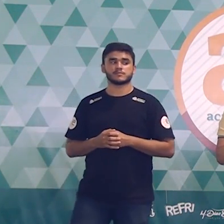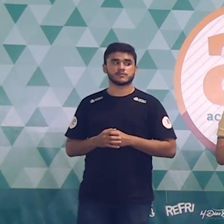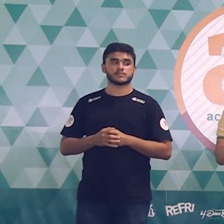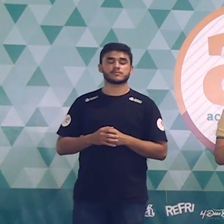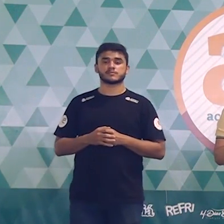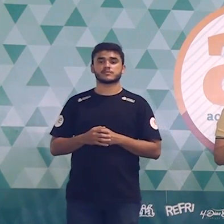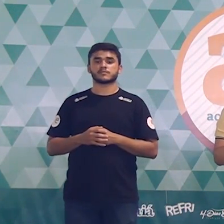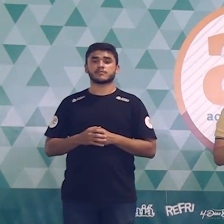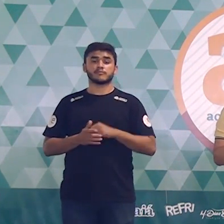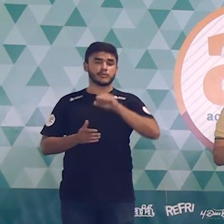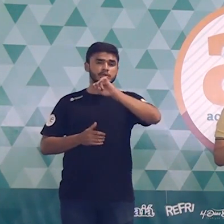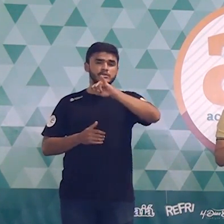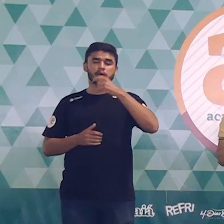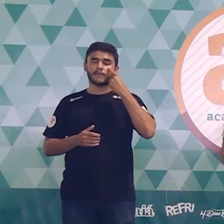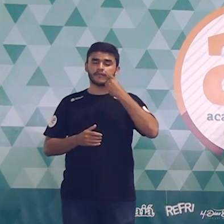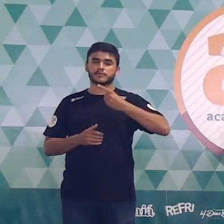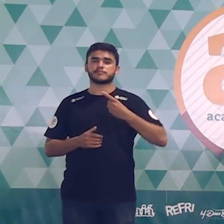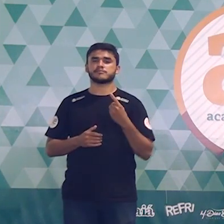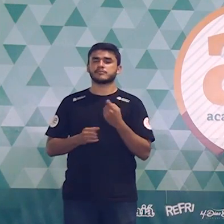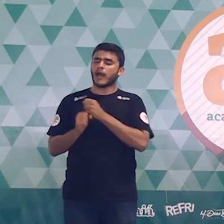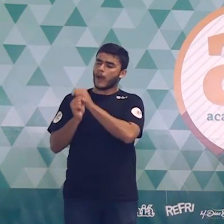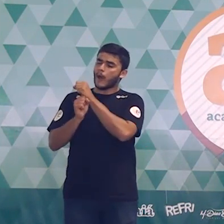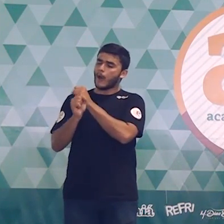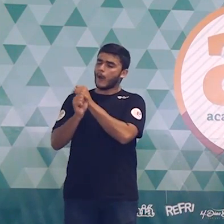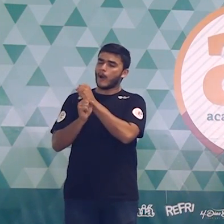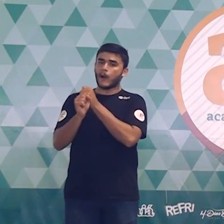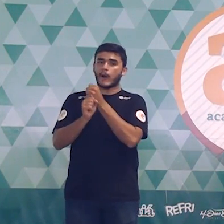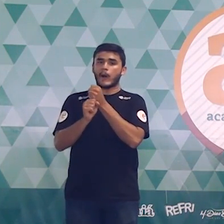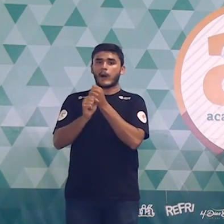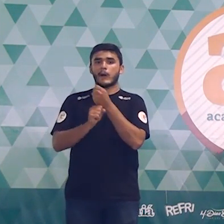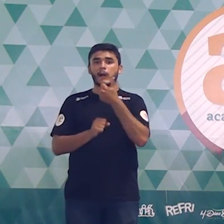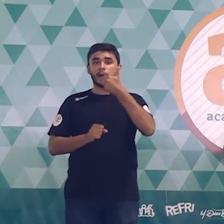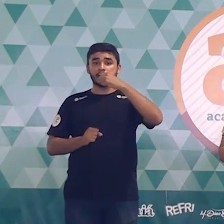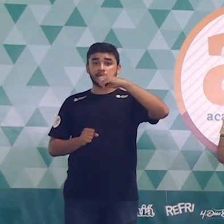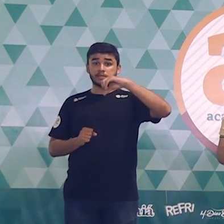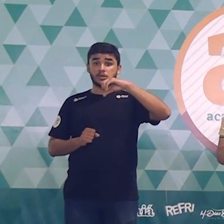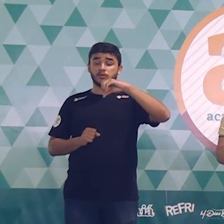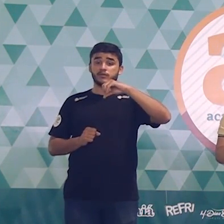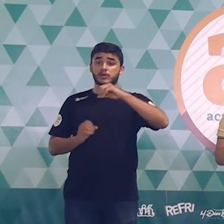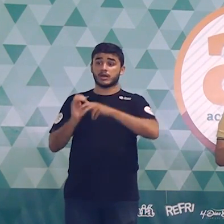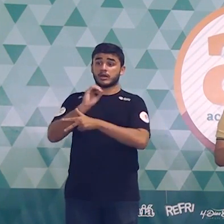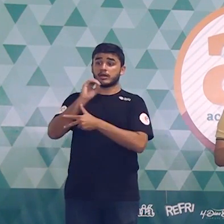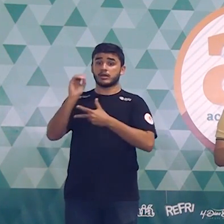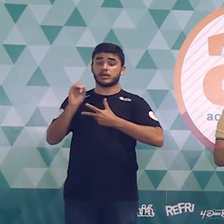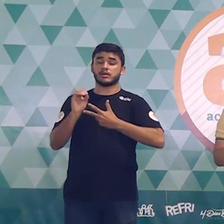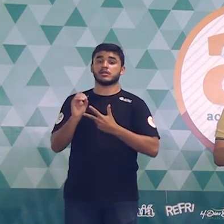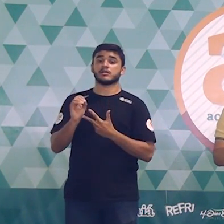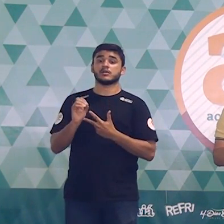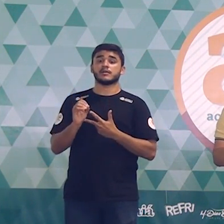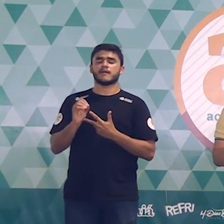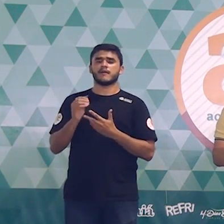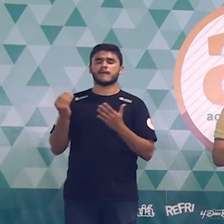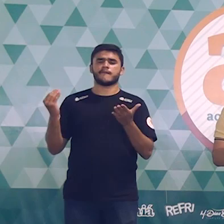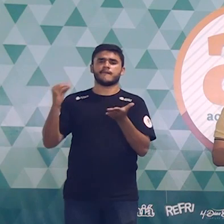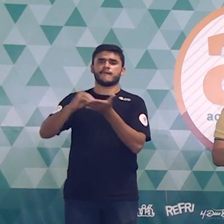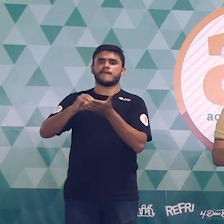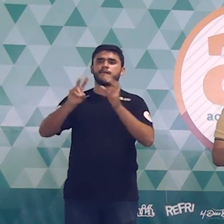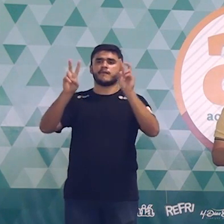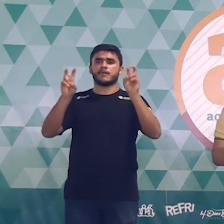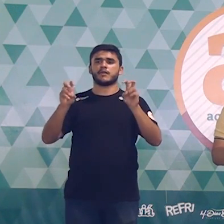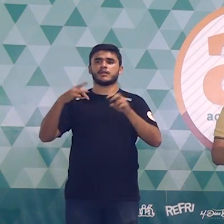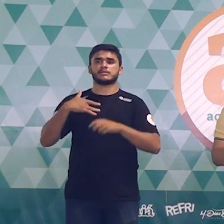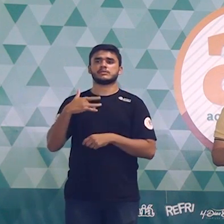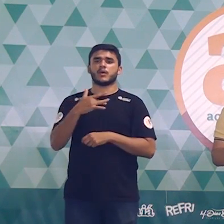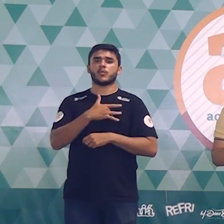Diego, se a gente reparar em 19 anos de Enem, a pessoa fez uma pesquisa grande aqui, viu? Nunca caiu algo relacionado à